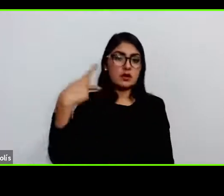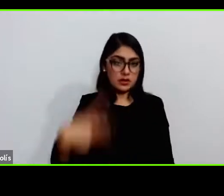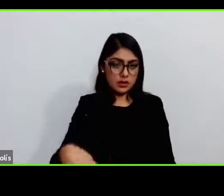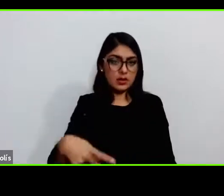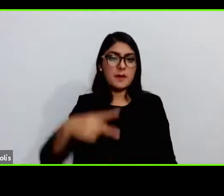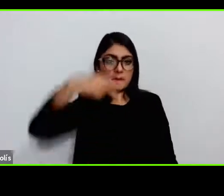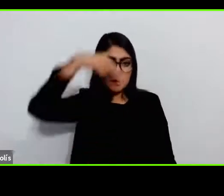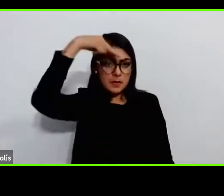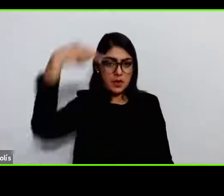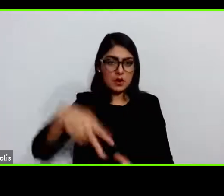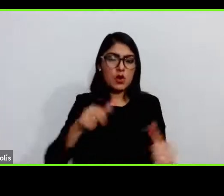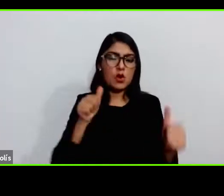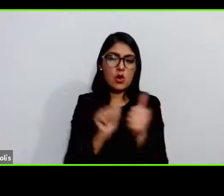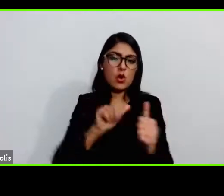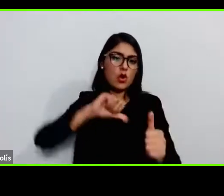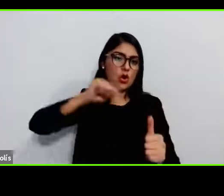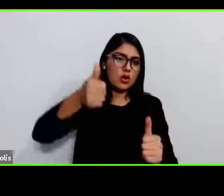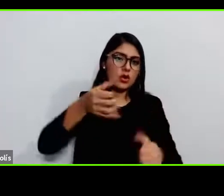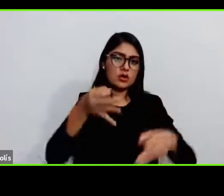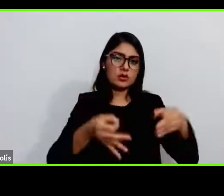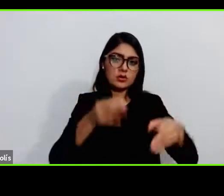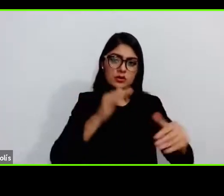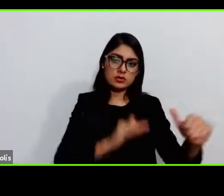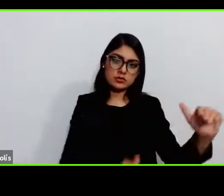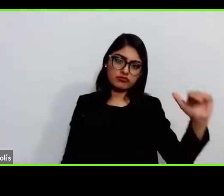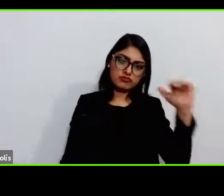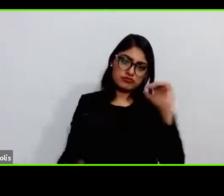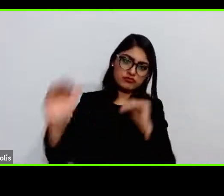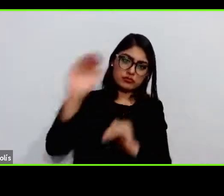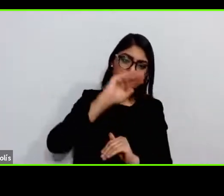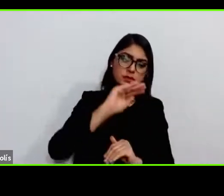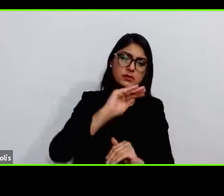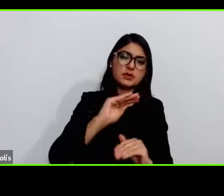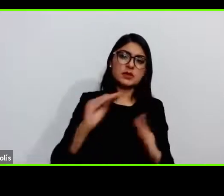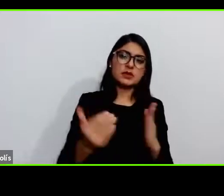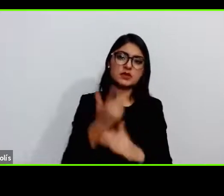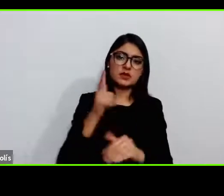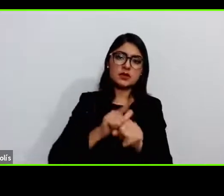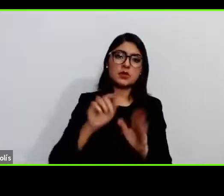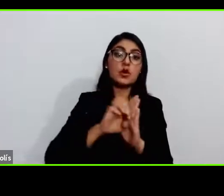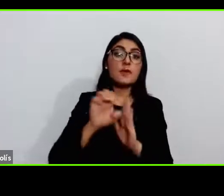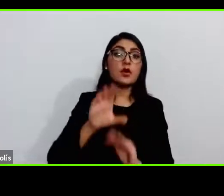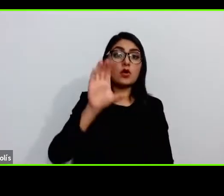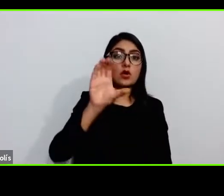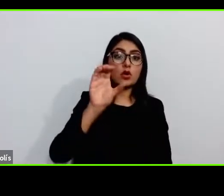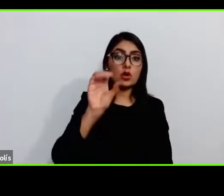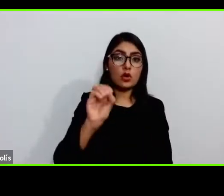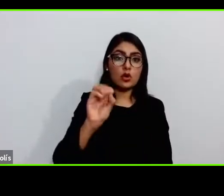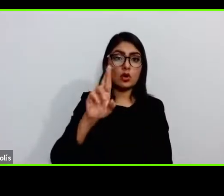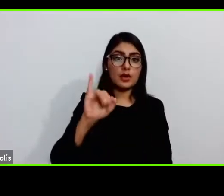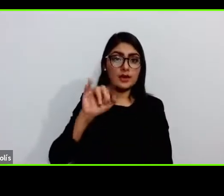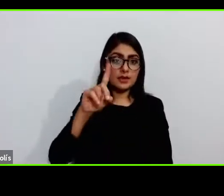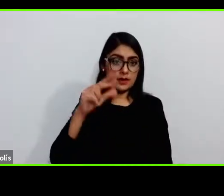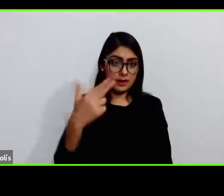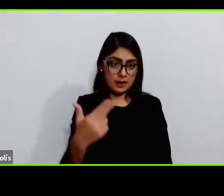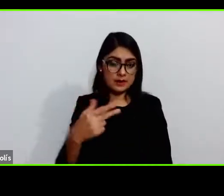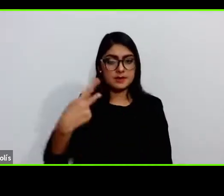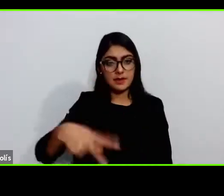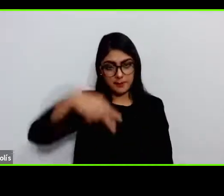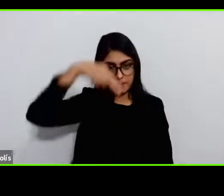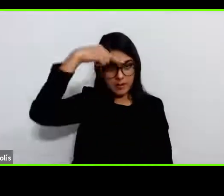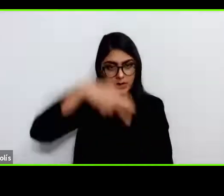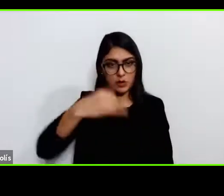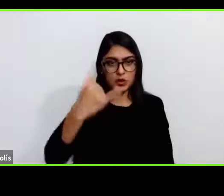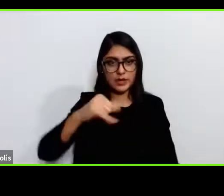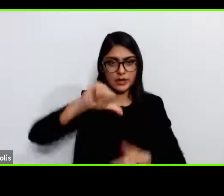Cortes Supremas con órganos supranacionales, la Corte Interamericana de Derechos Humanos, por hablar del caso de México y de la región, pues